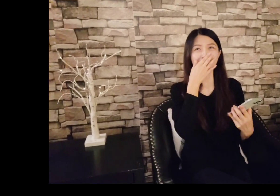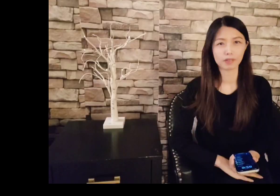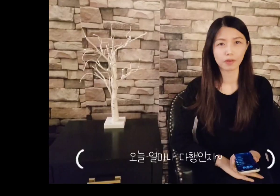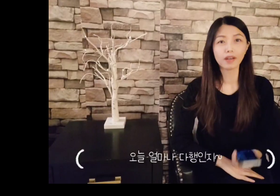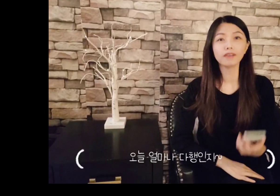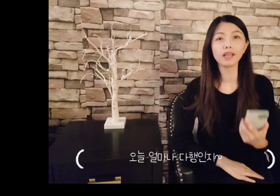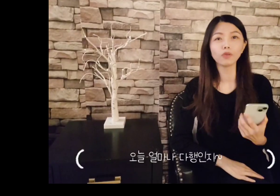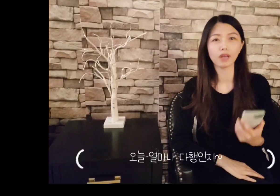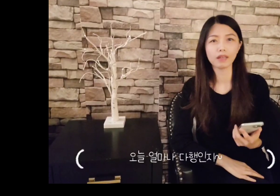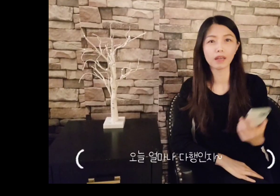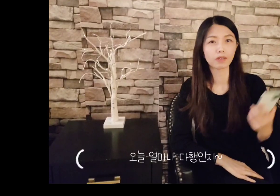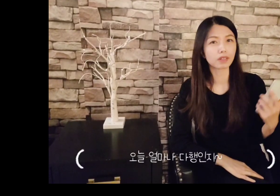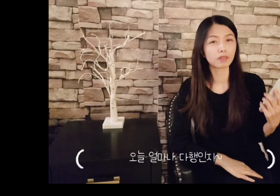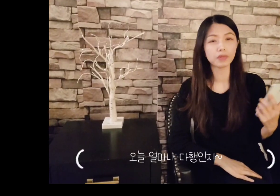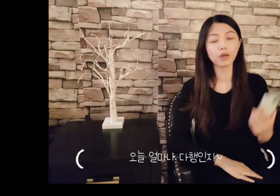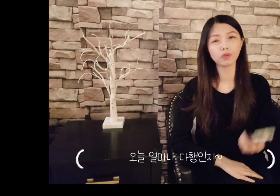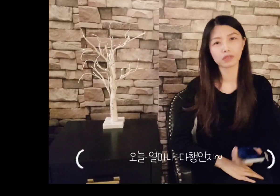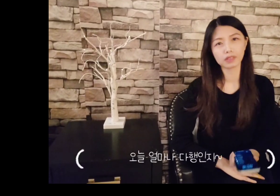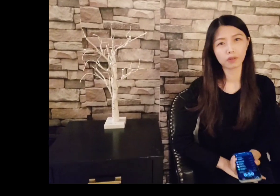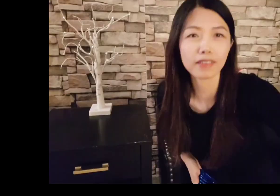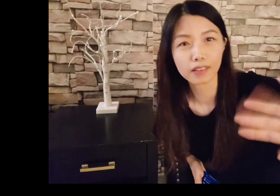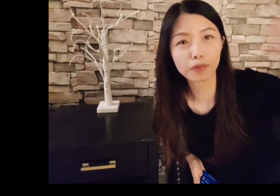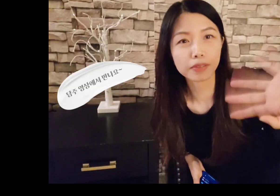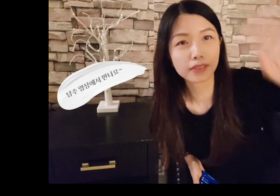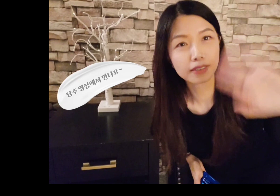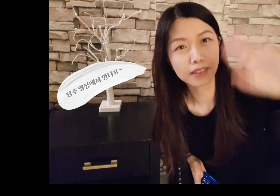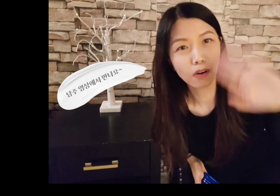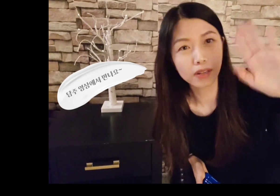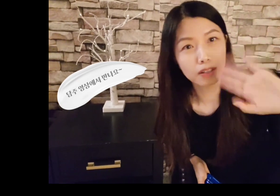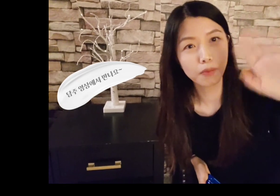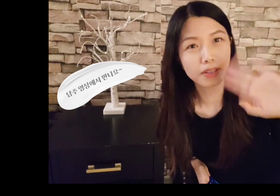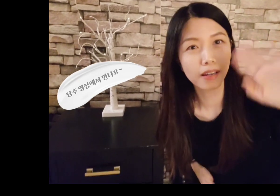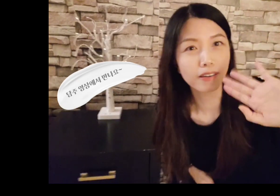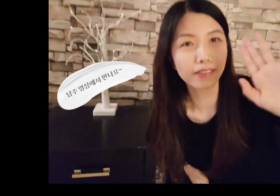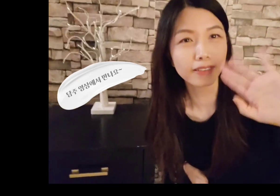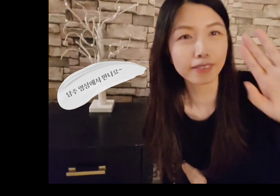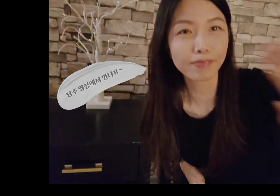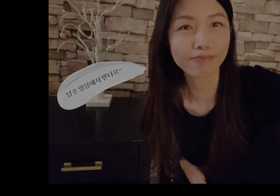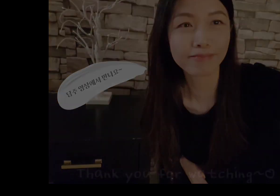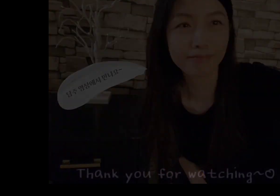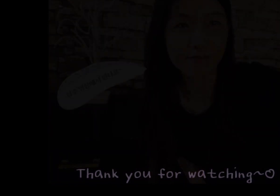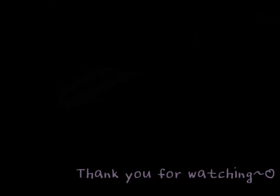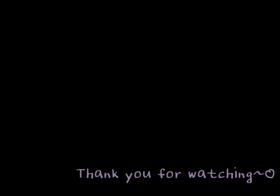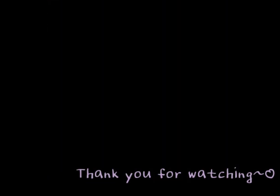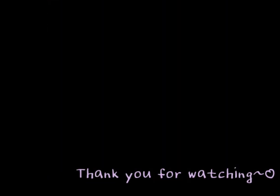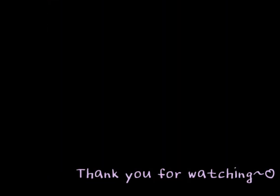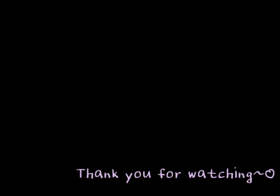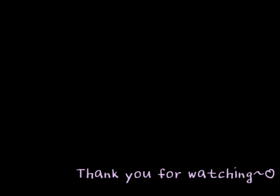끝나고 나니까 이렇게 지금 피아노를 치는 거야. 여러분, 영상에서 만나요.